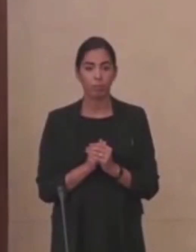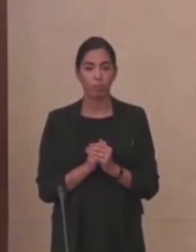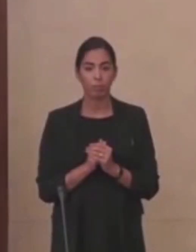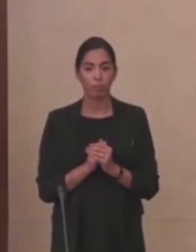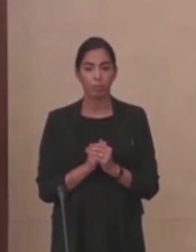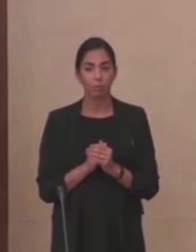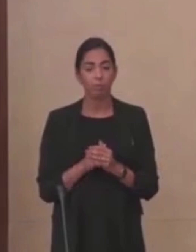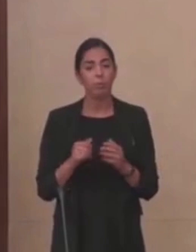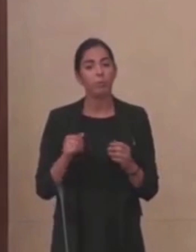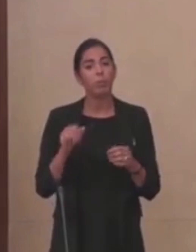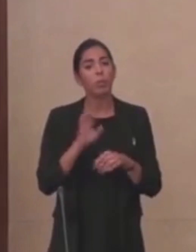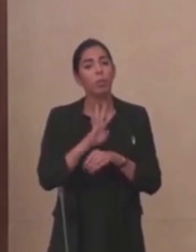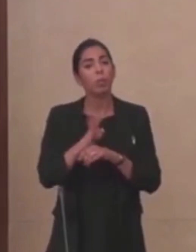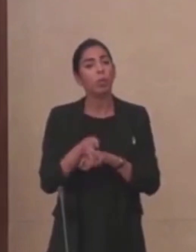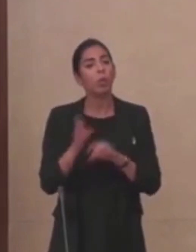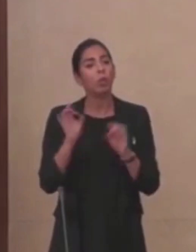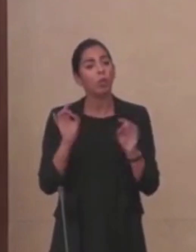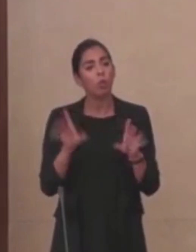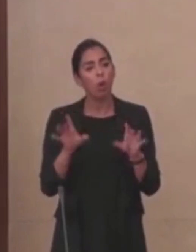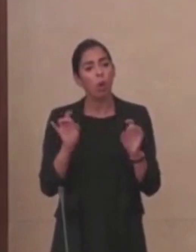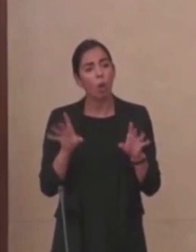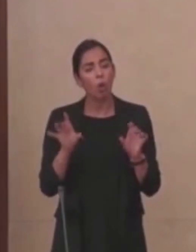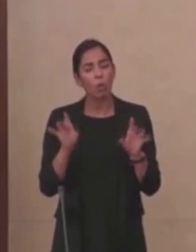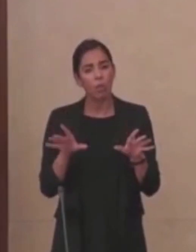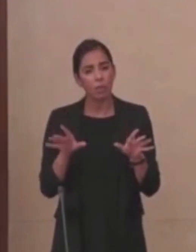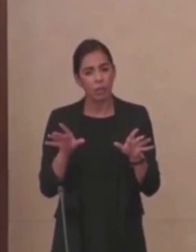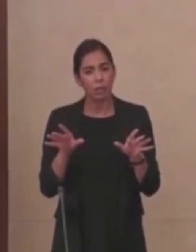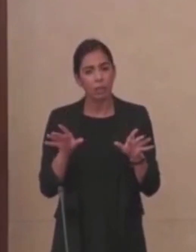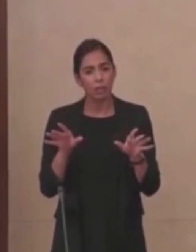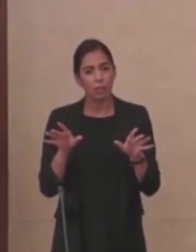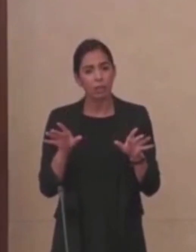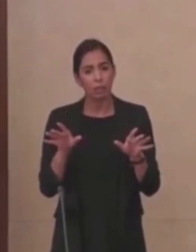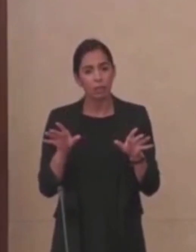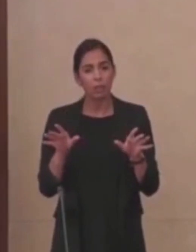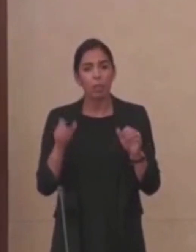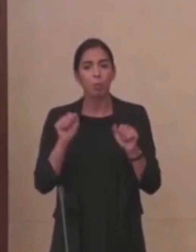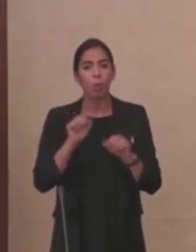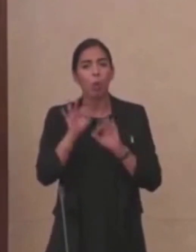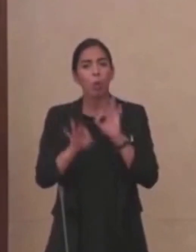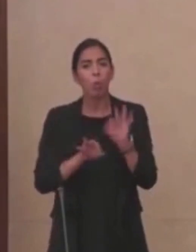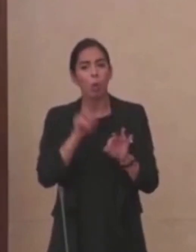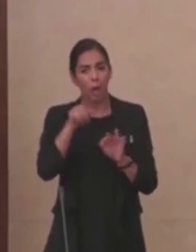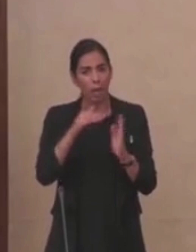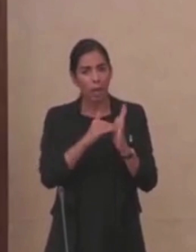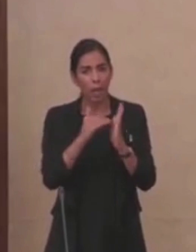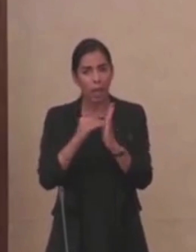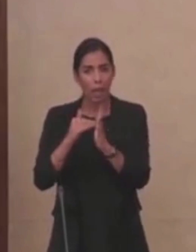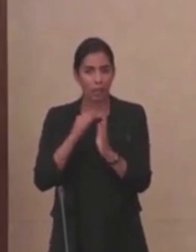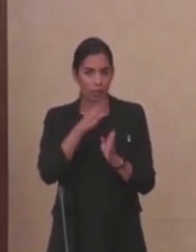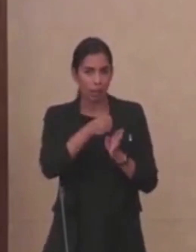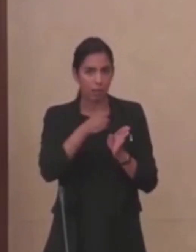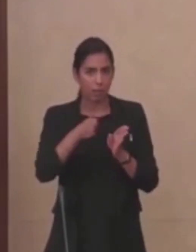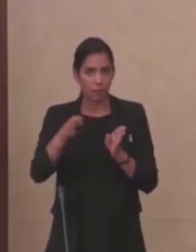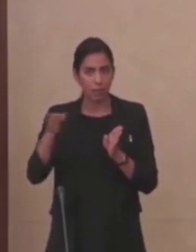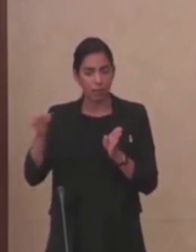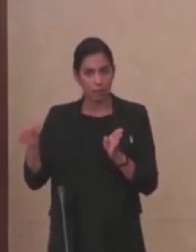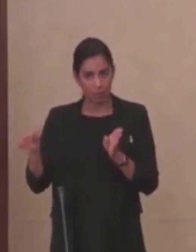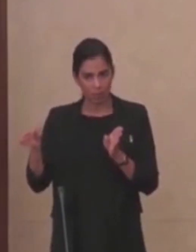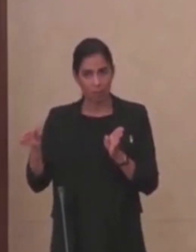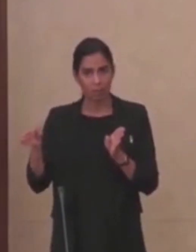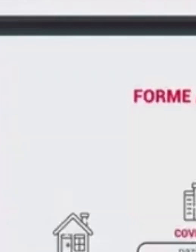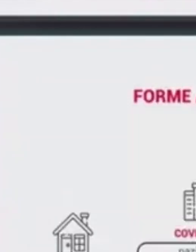Continuons maintenant. Les formes du Covid pour l'intensité des soins à